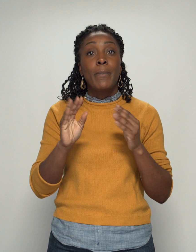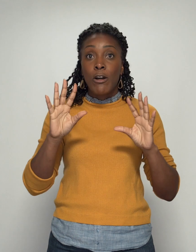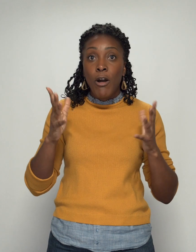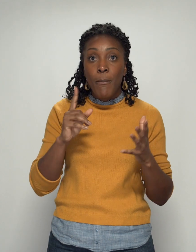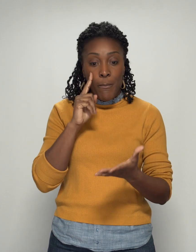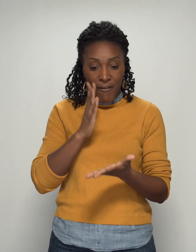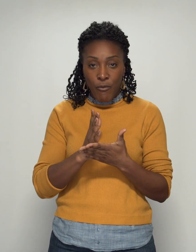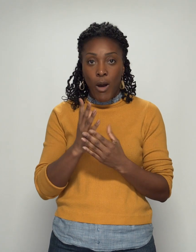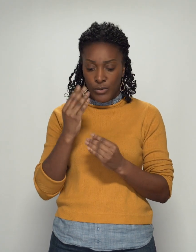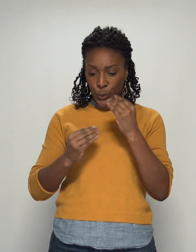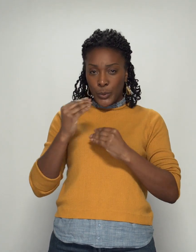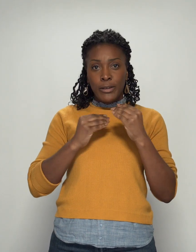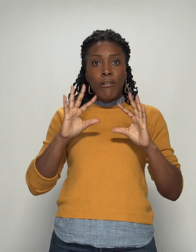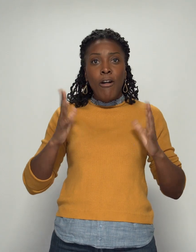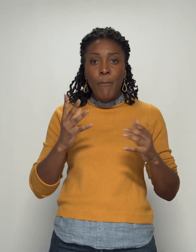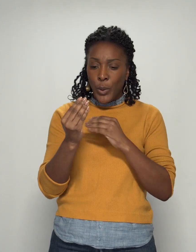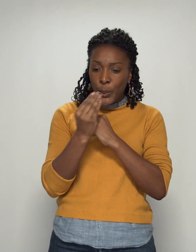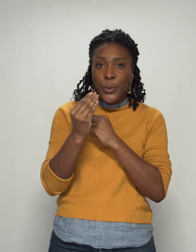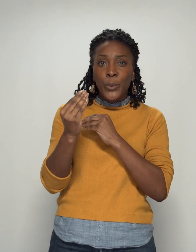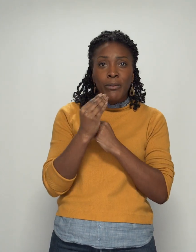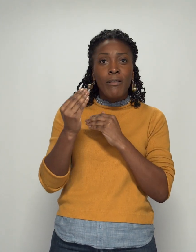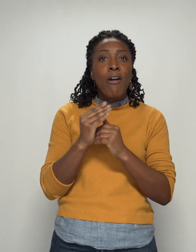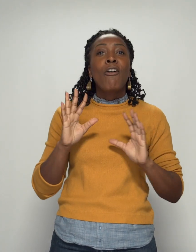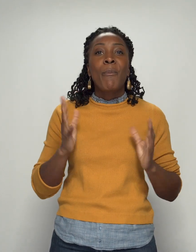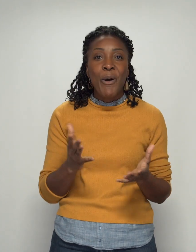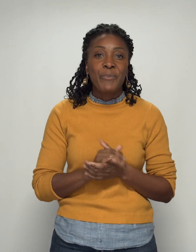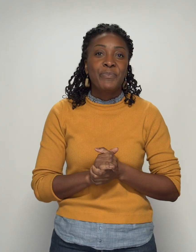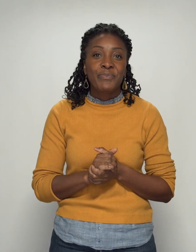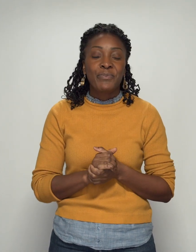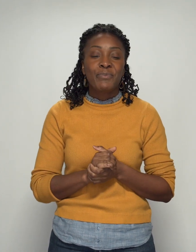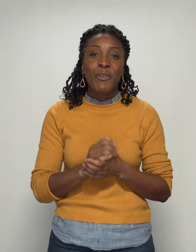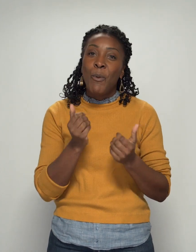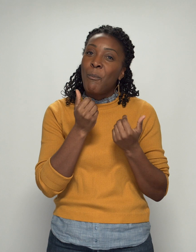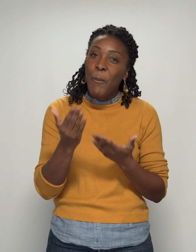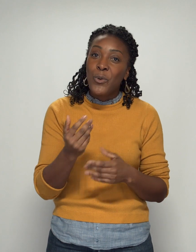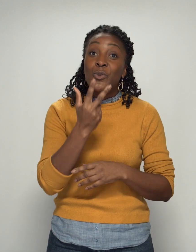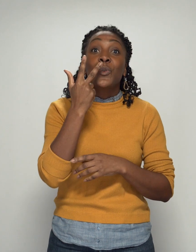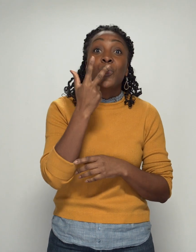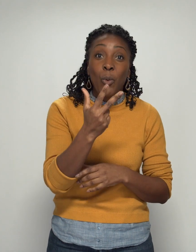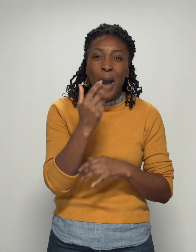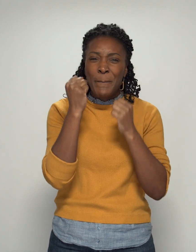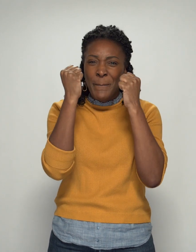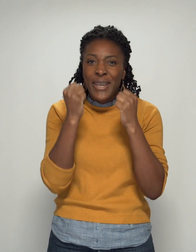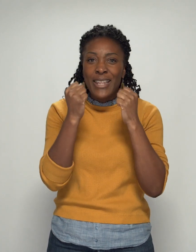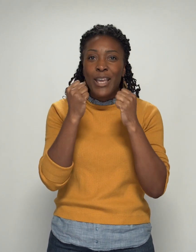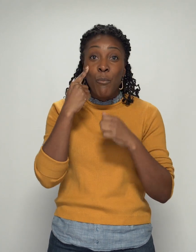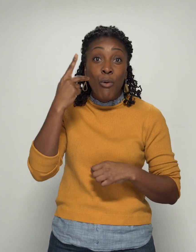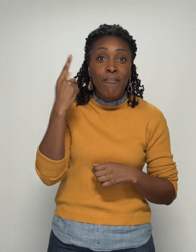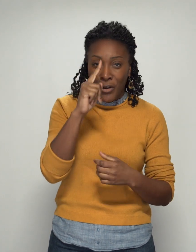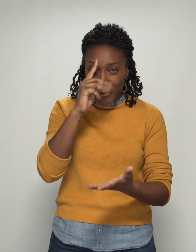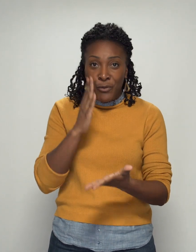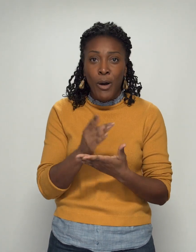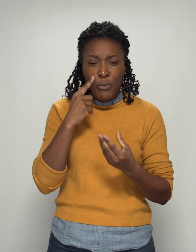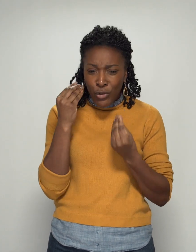fais pour entretenir ma foi? Comment je fais pour entretenir cette foi? J'aimerais vous proposer 3 piliers dans votre foi qui